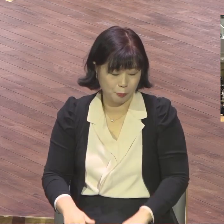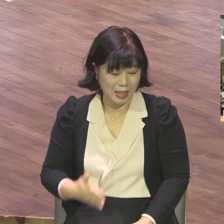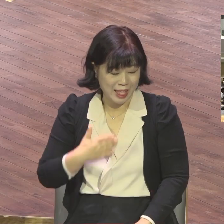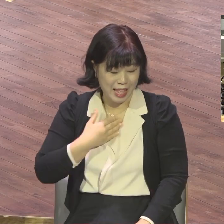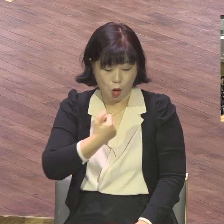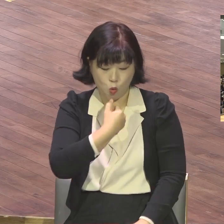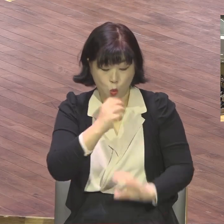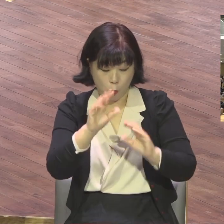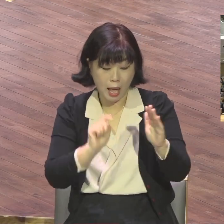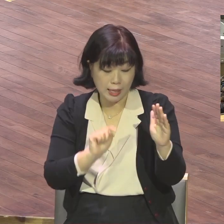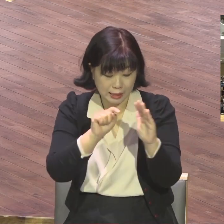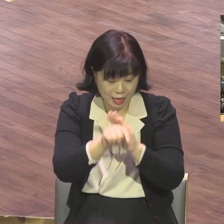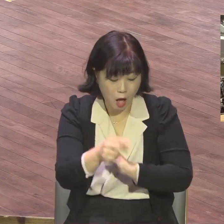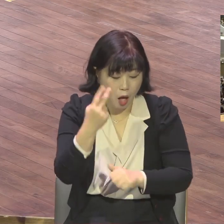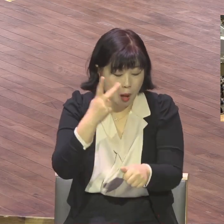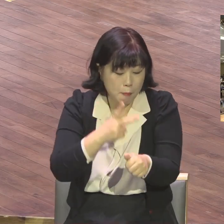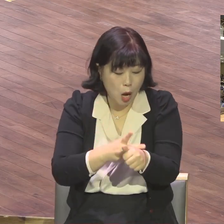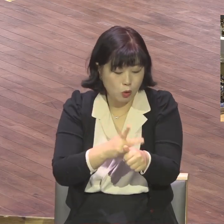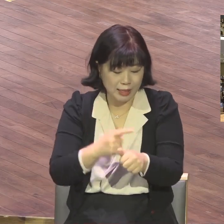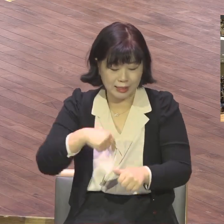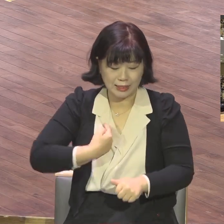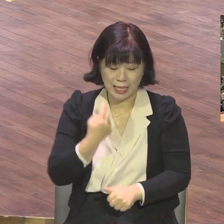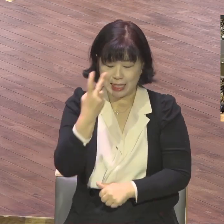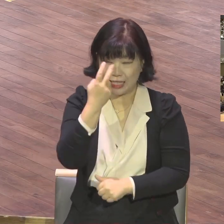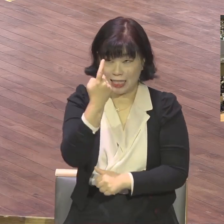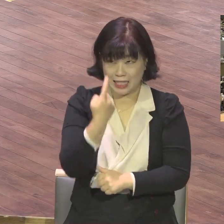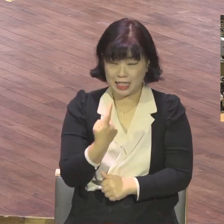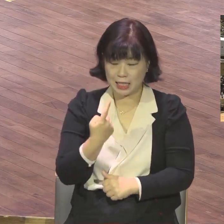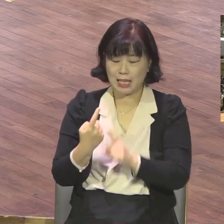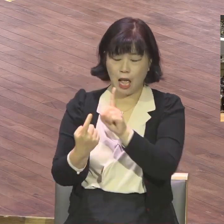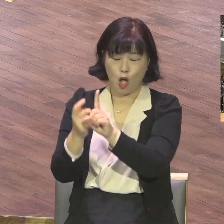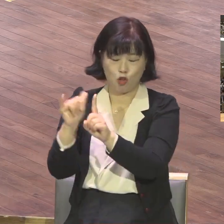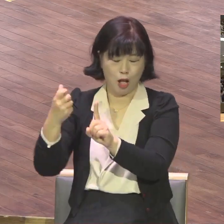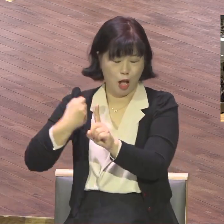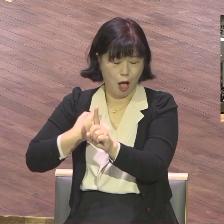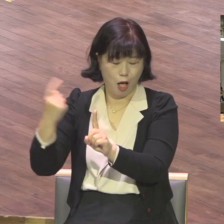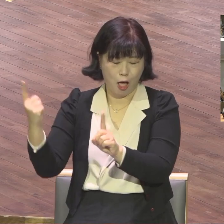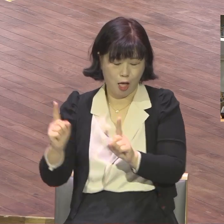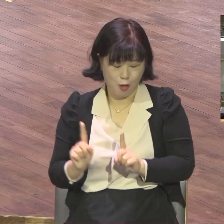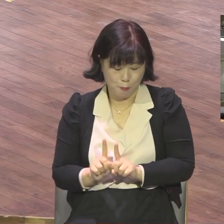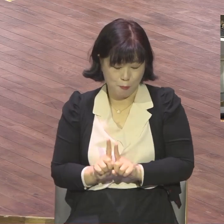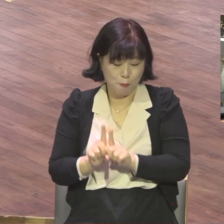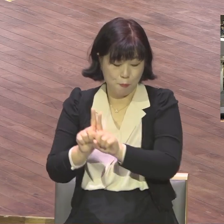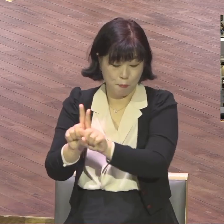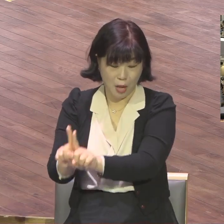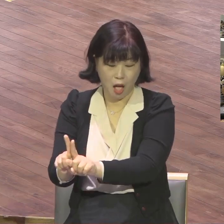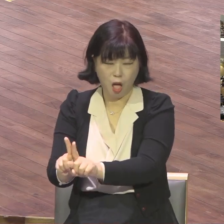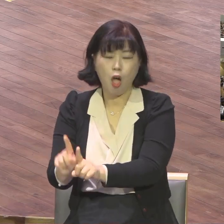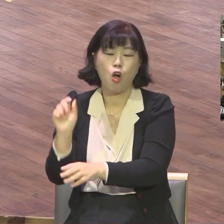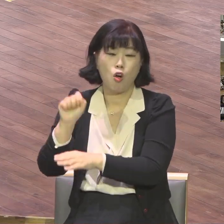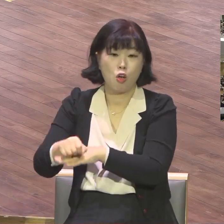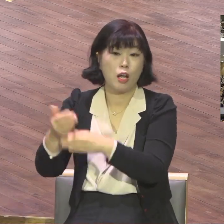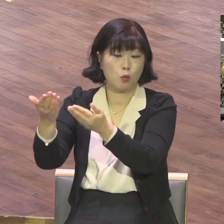들어가니 바울에게는 자기를 지키는 한 군인과 함께 따로 있게 허락하더라.